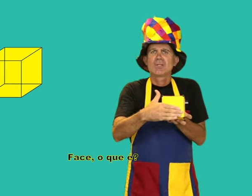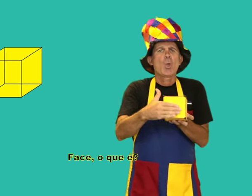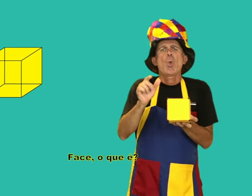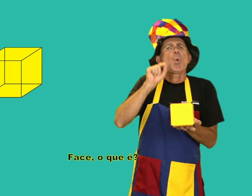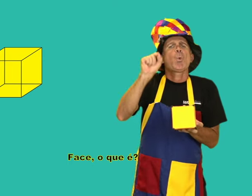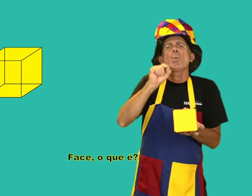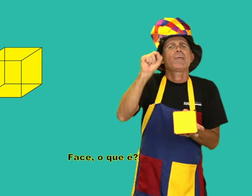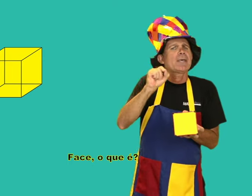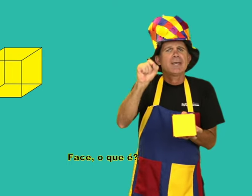Face, o que é?